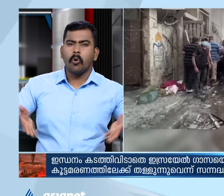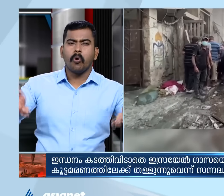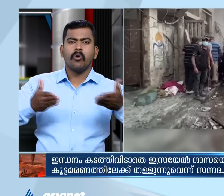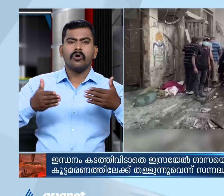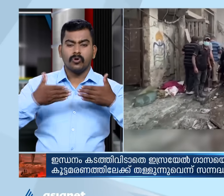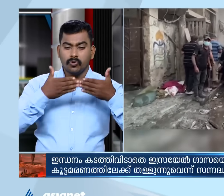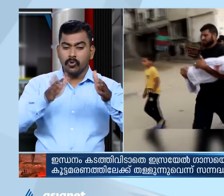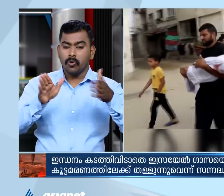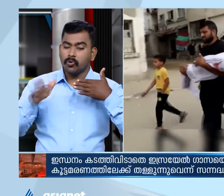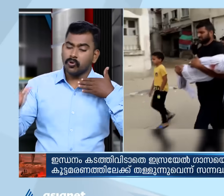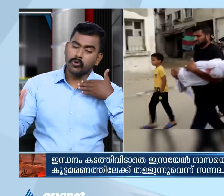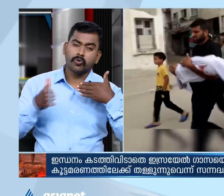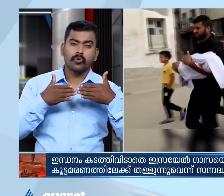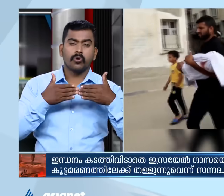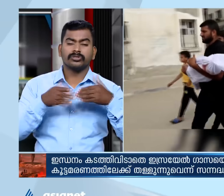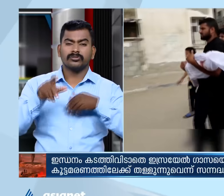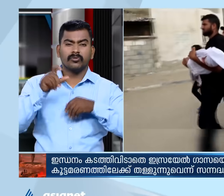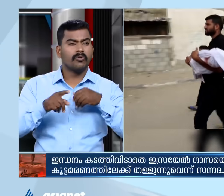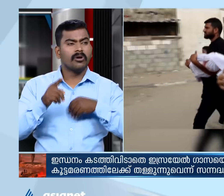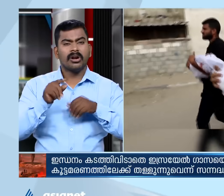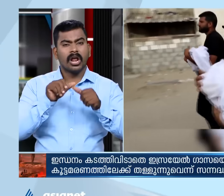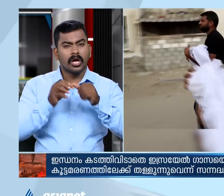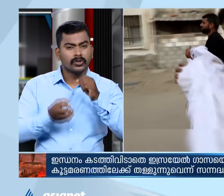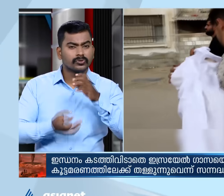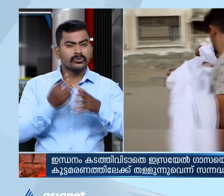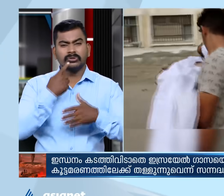തള്ളിവിടുകയാണെന്ന് സന്നദ്ധ സംഘടനകൾ.